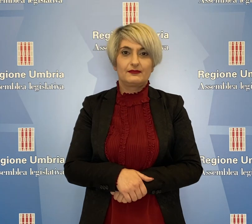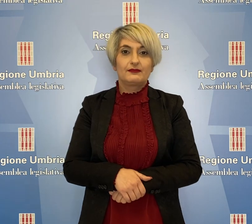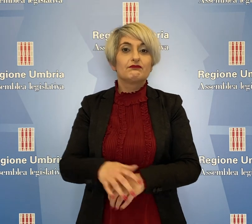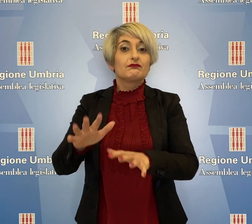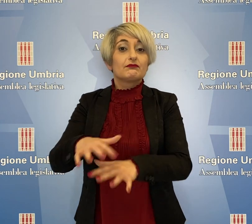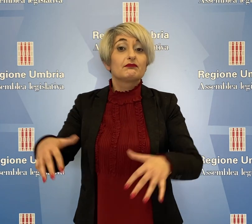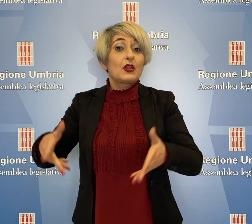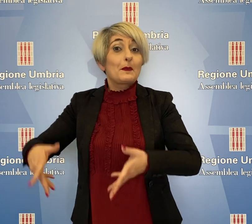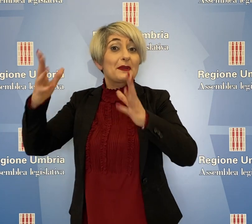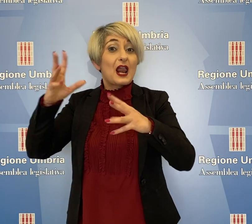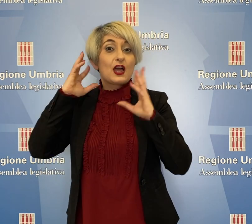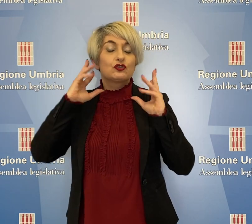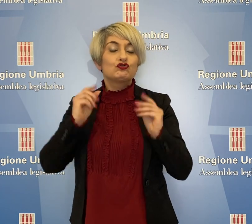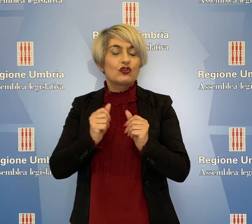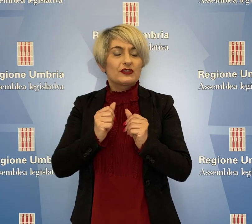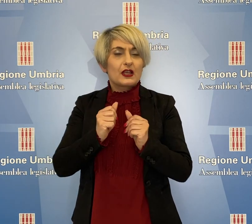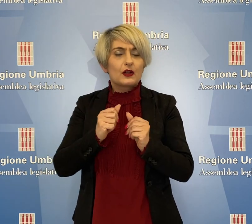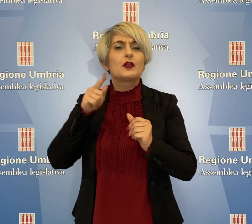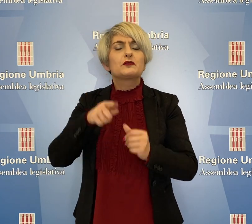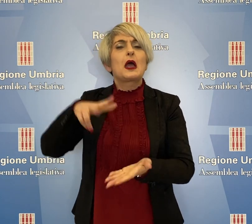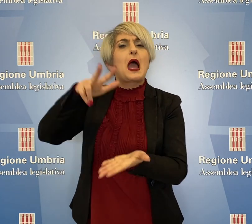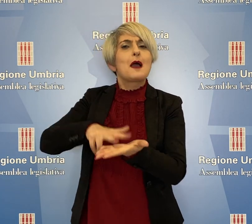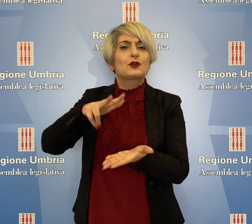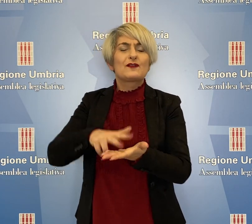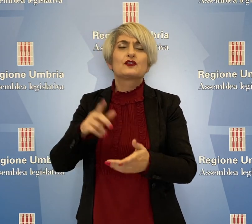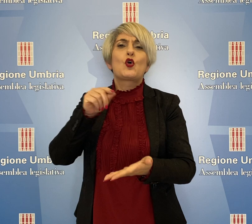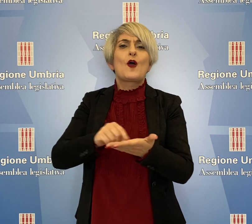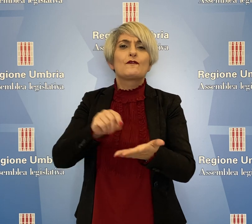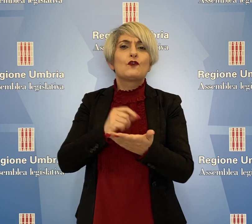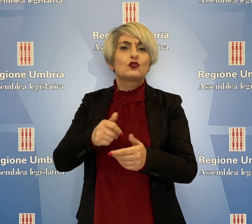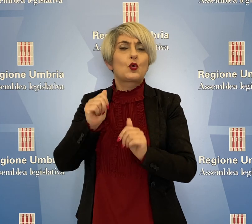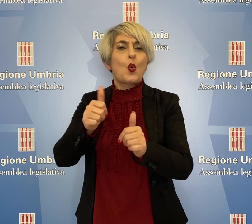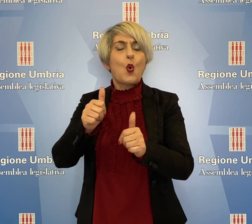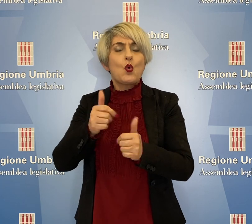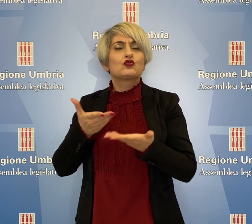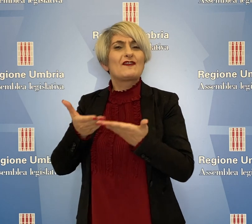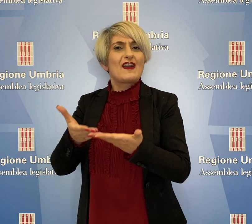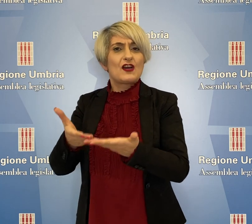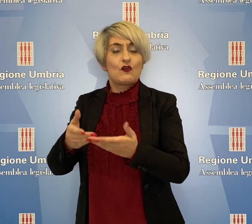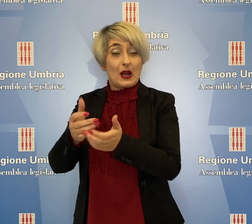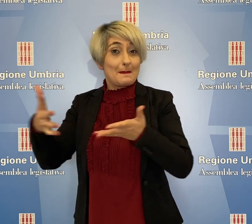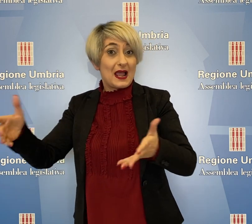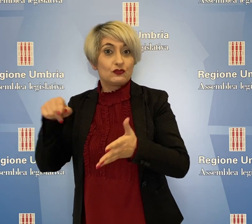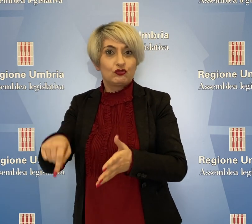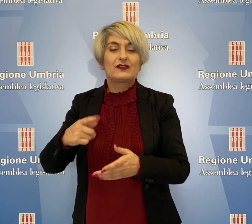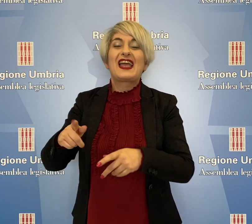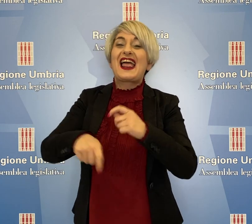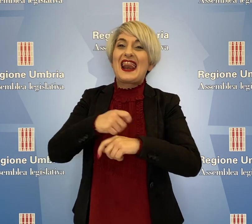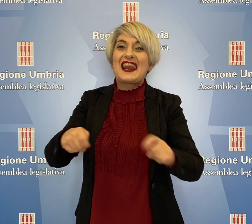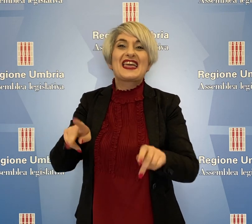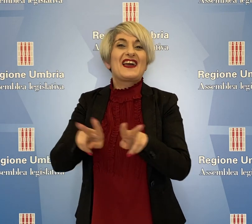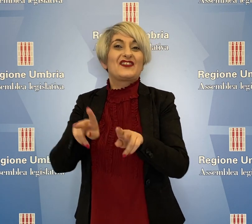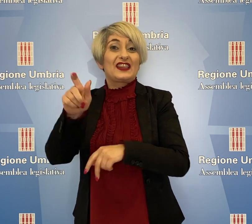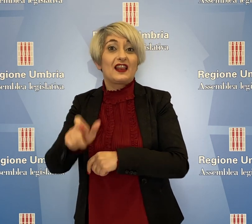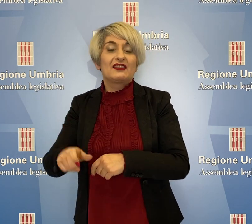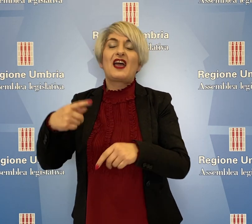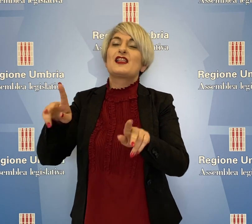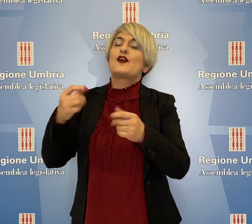l'aula di palazzo cesaroni ha poi approvato con 11 voti favorevoli della maggioranza lega fratelli d'italia forza italia che sei per